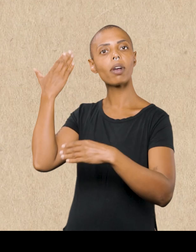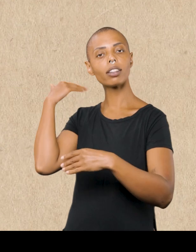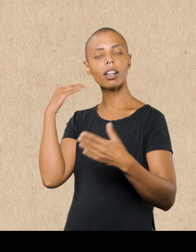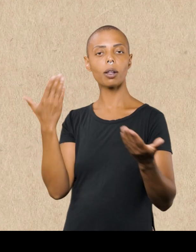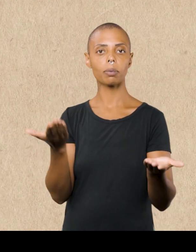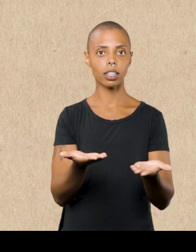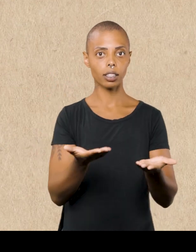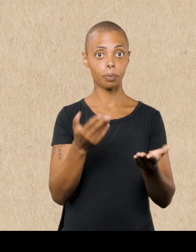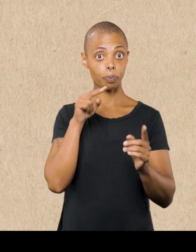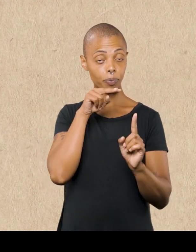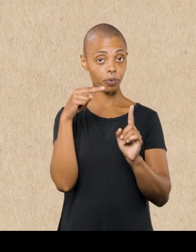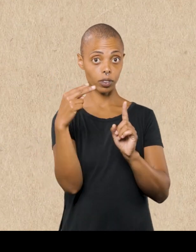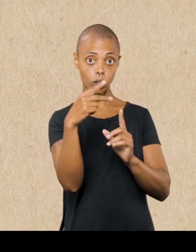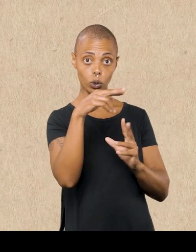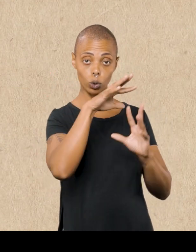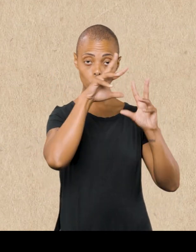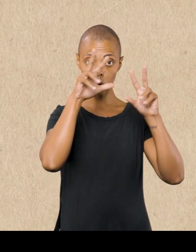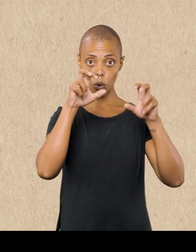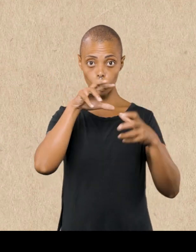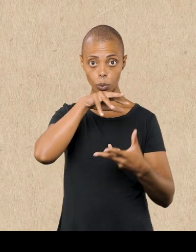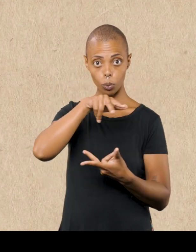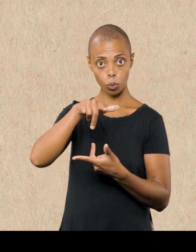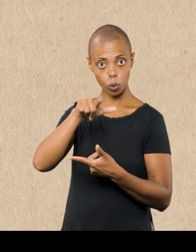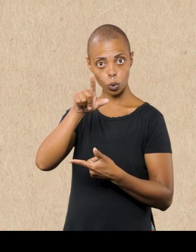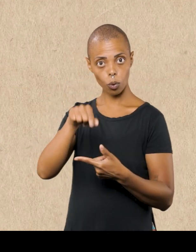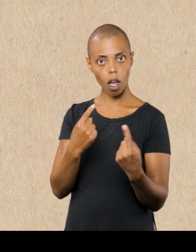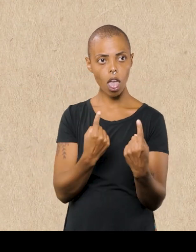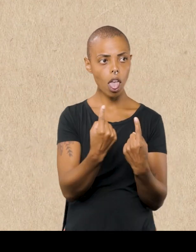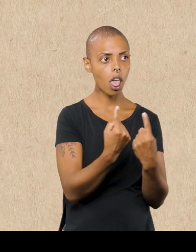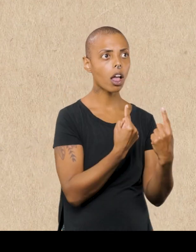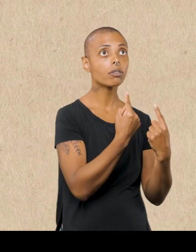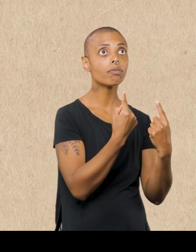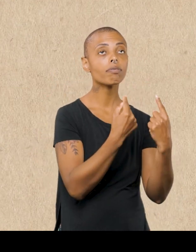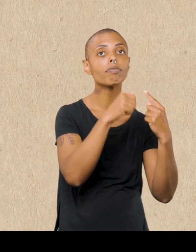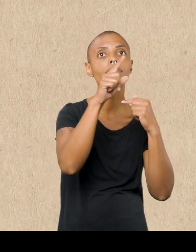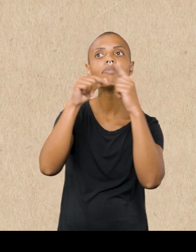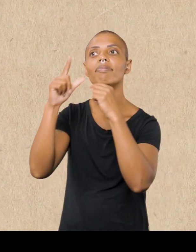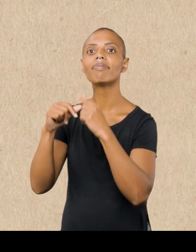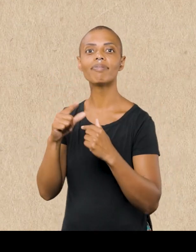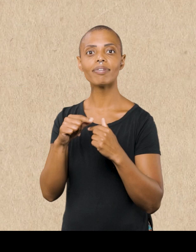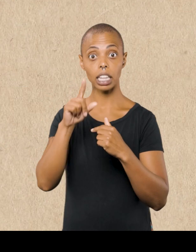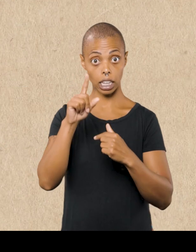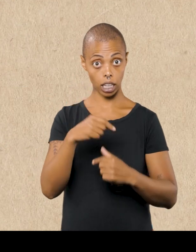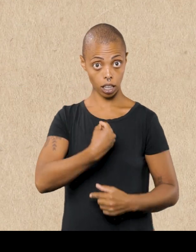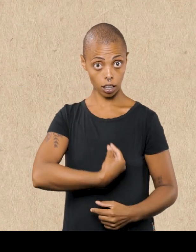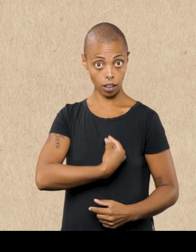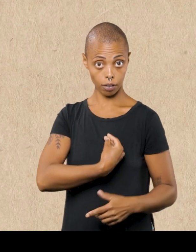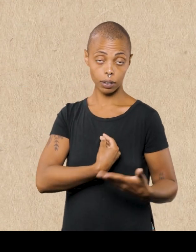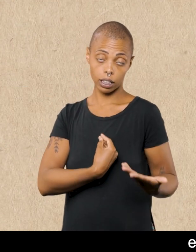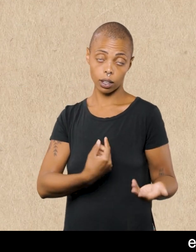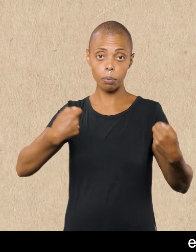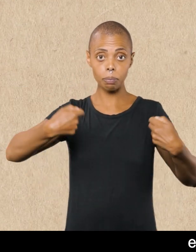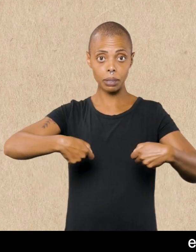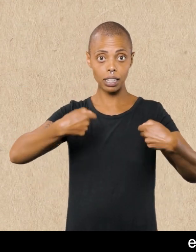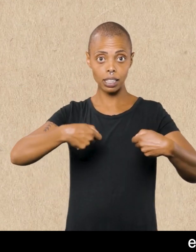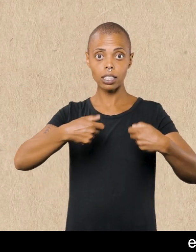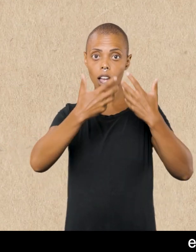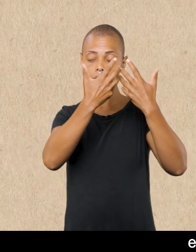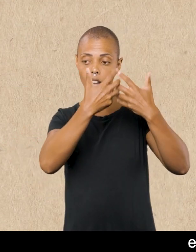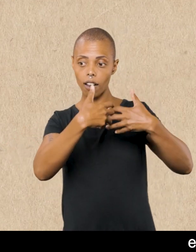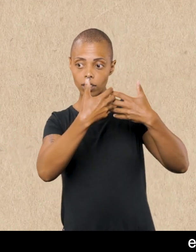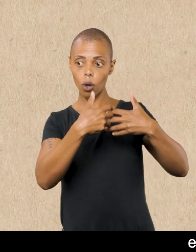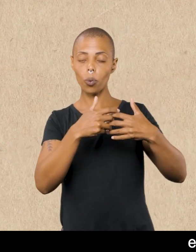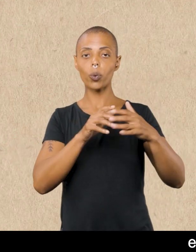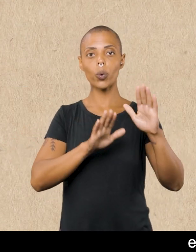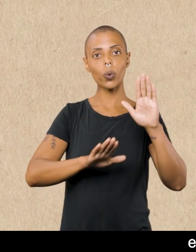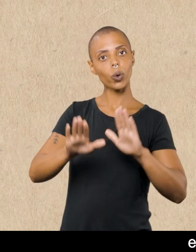tempo se suavizam e o passado e o presente se fundem. Suas visões de mundo são construídas em torno de uma constelação de